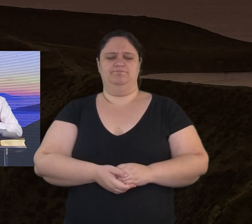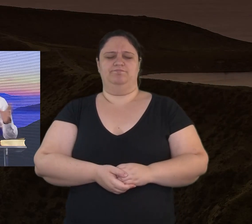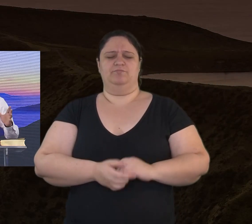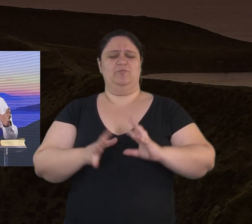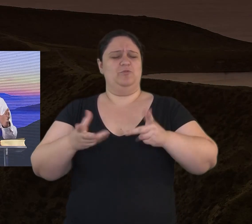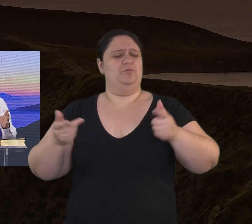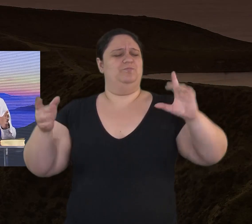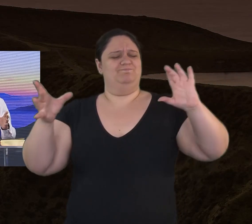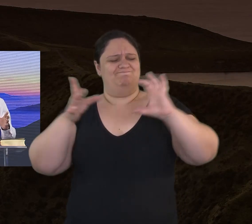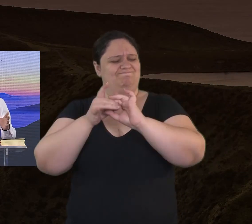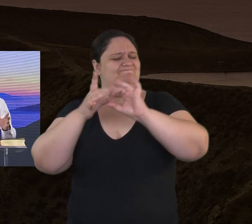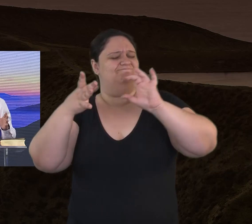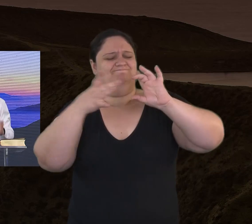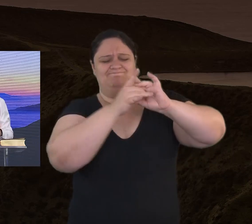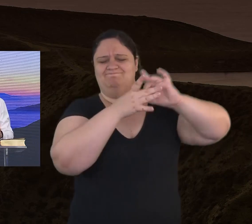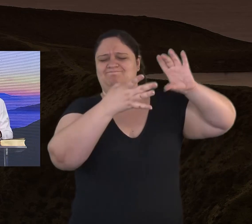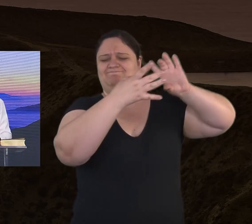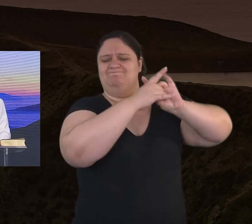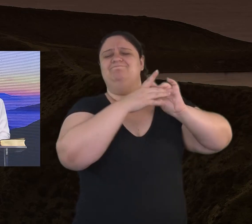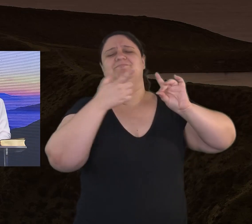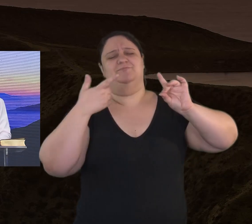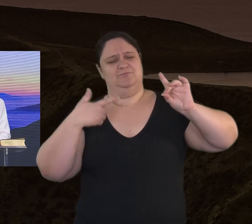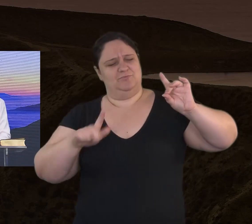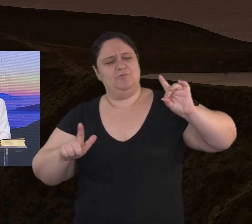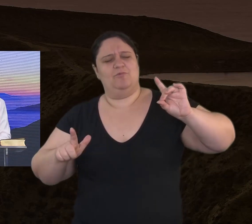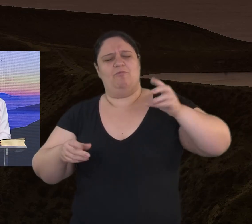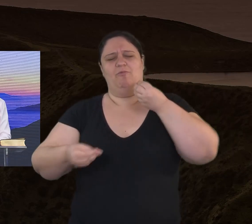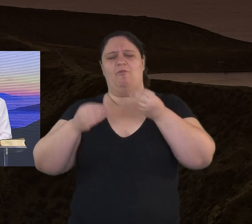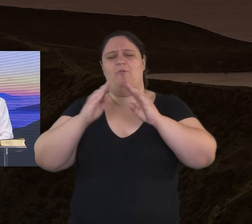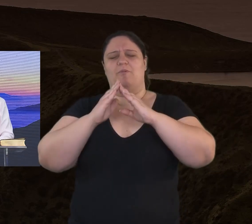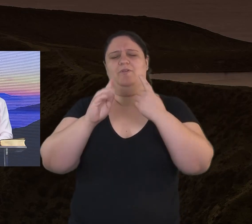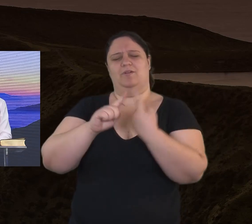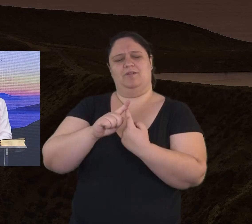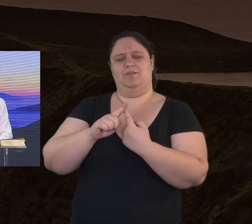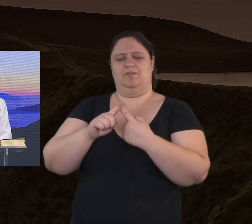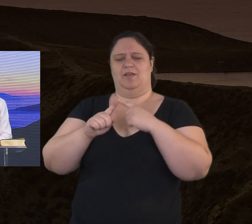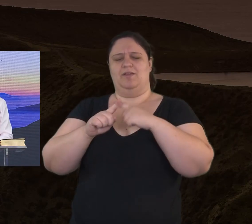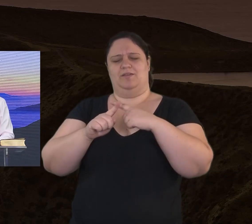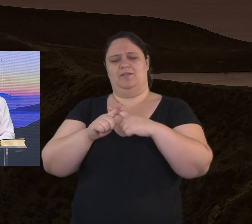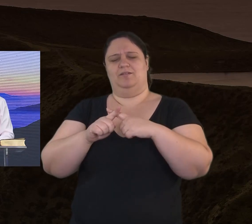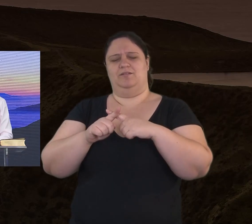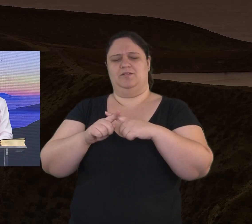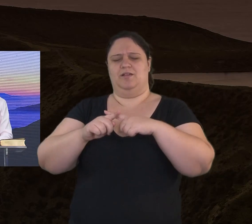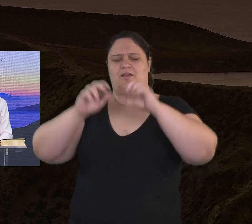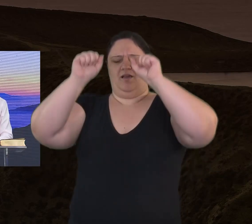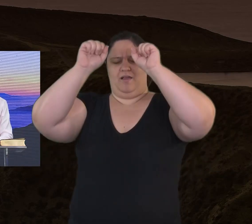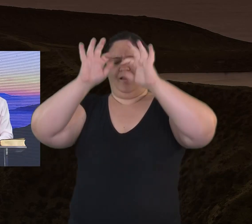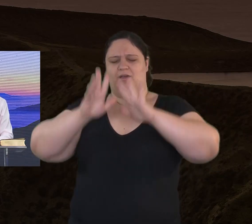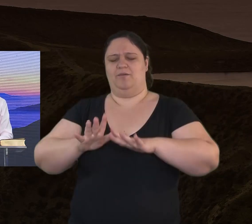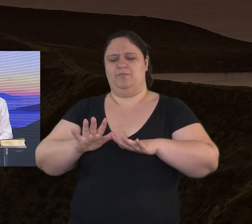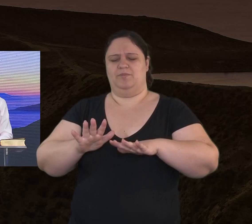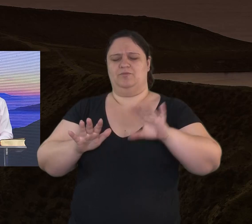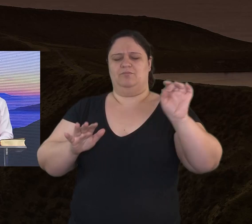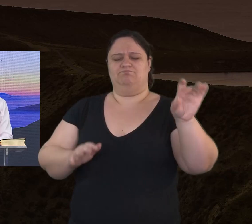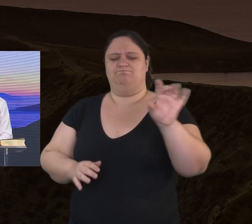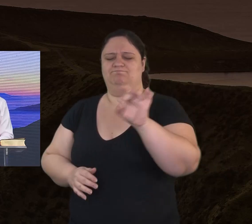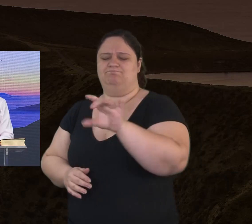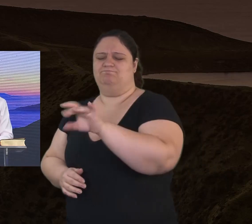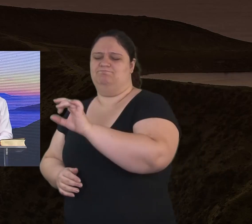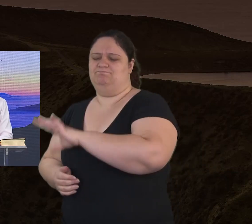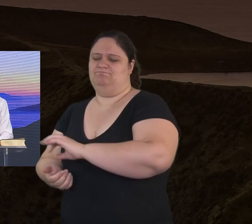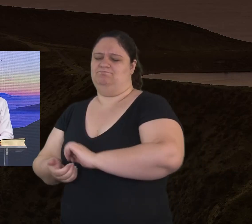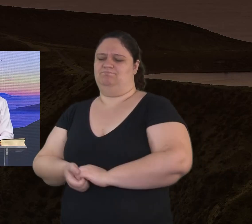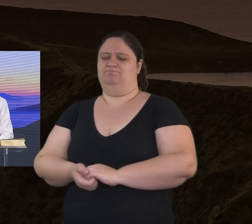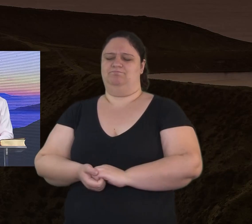e tudo conectado contigo novamente, através da igreja. Senhor, abençoa a Tua igreja, abençoa cada irmão, cada irmã,